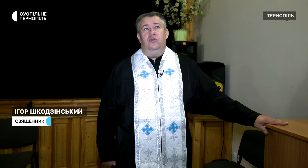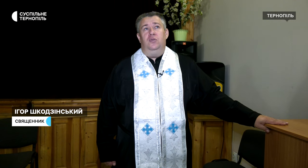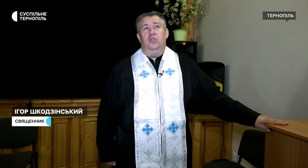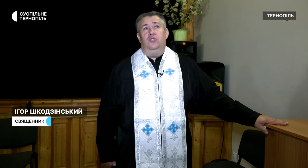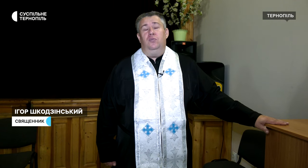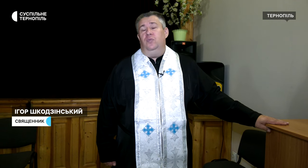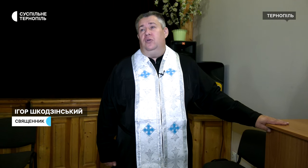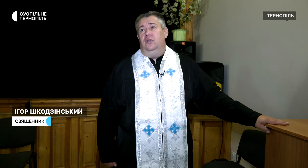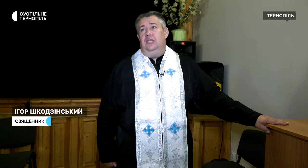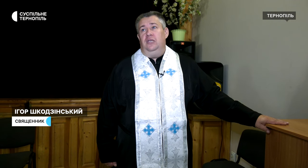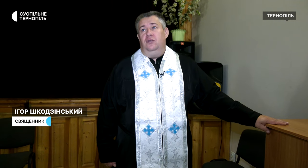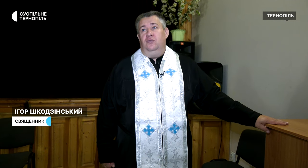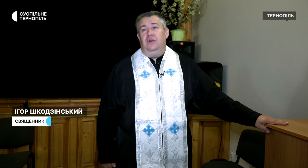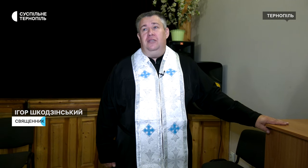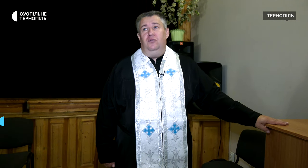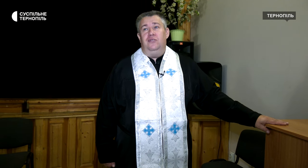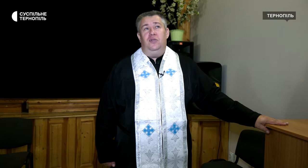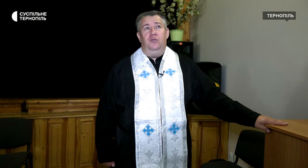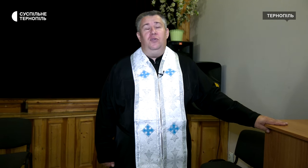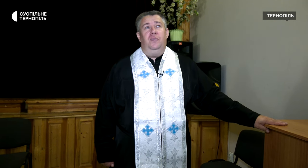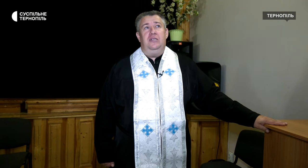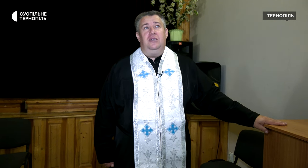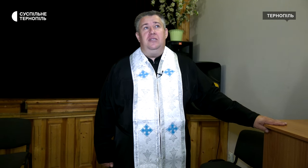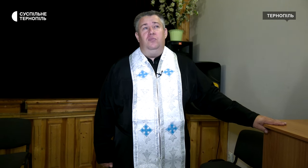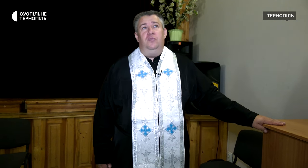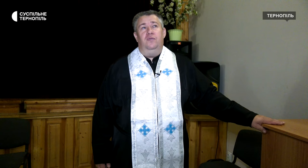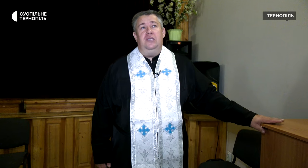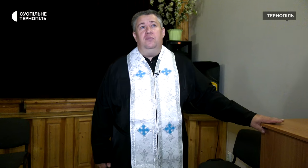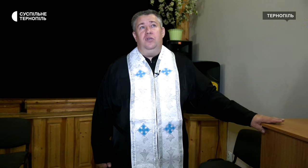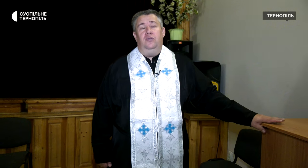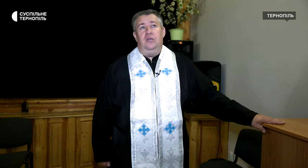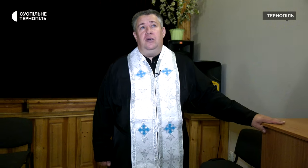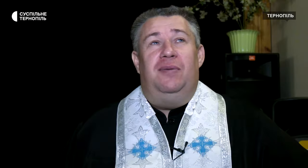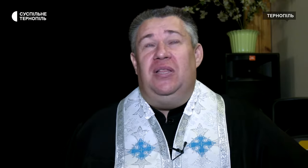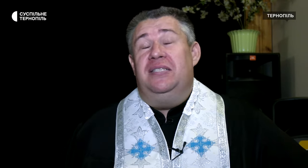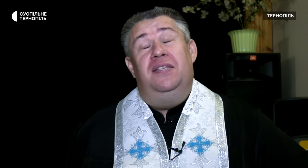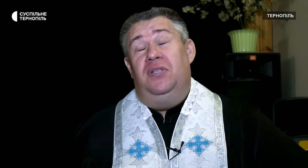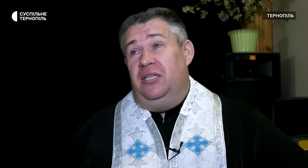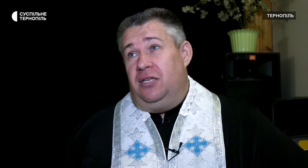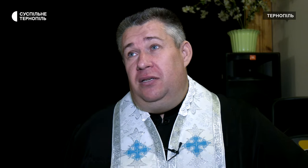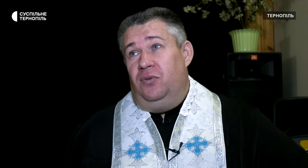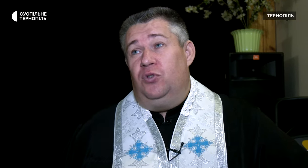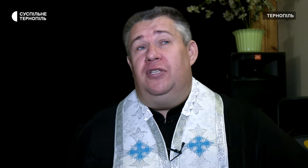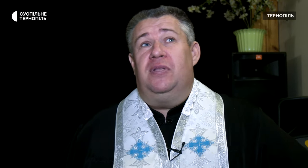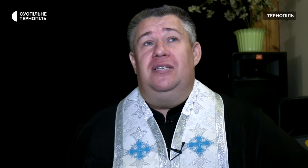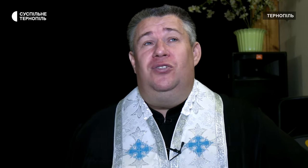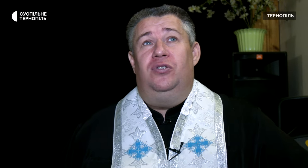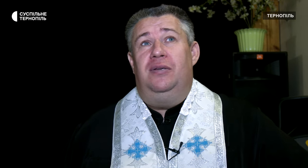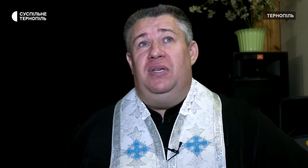чи можна, що я буду приходити і готувати. Він дозволив, і ото перший клас – це була, власне, моя донька. Там класи невеличкі, тому що там класи 4-5